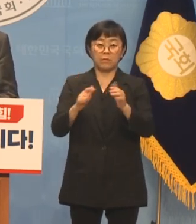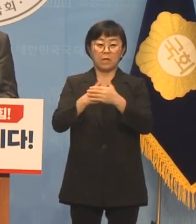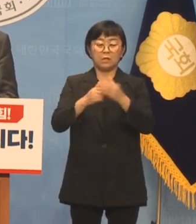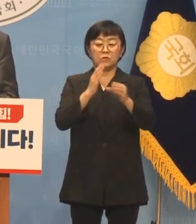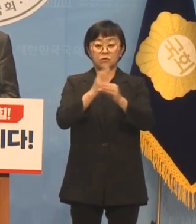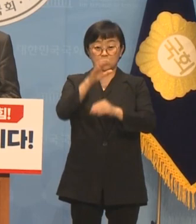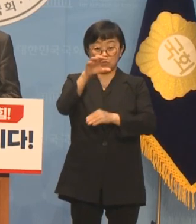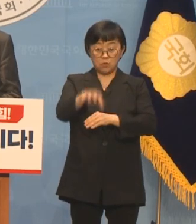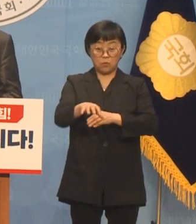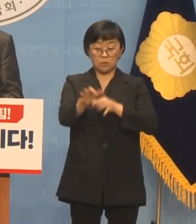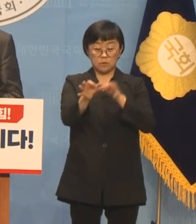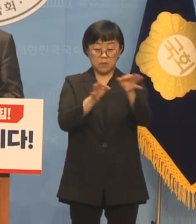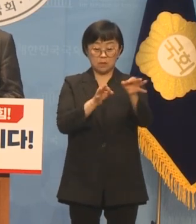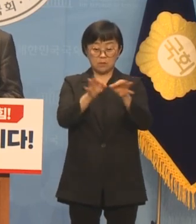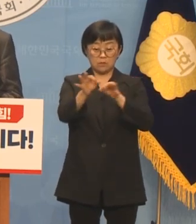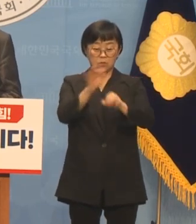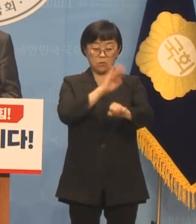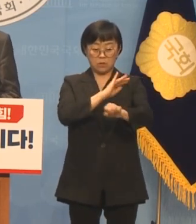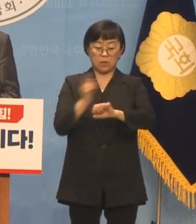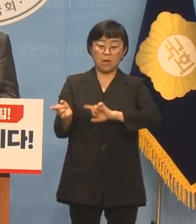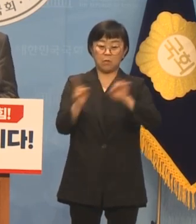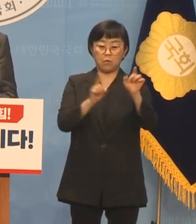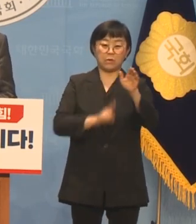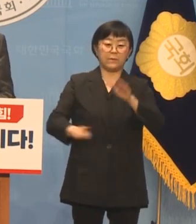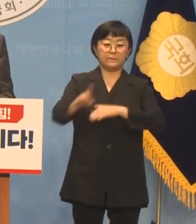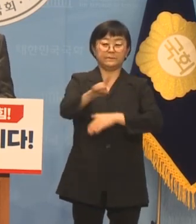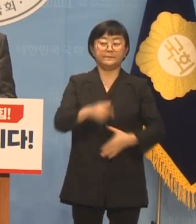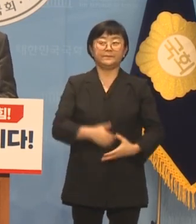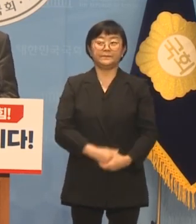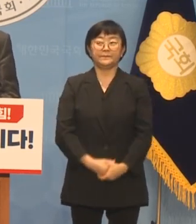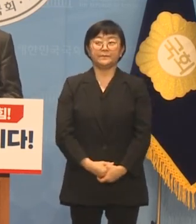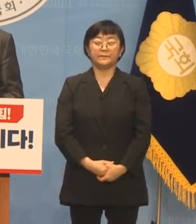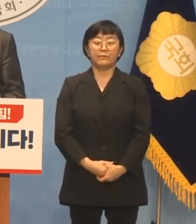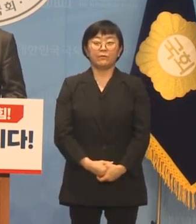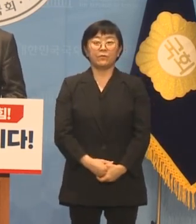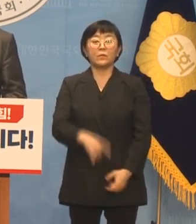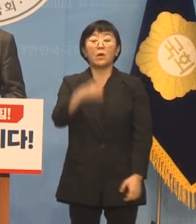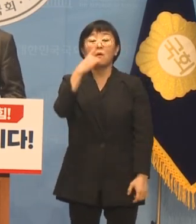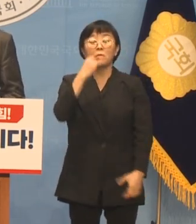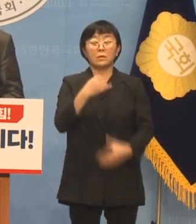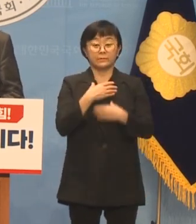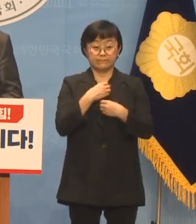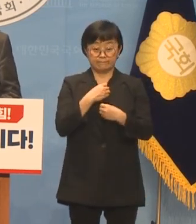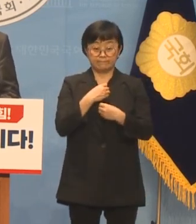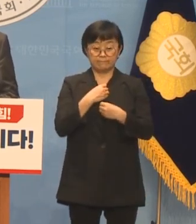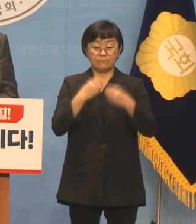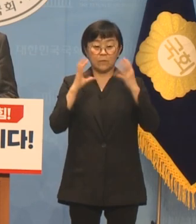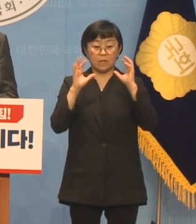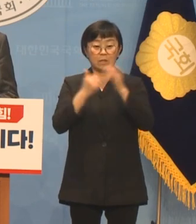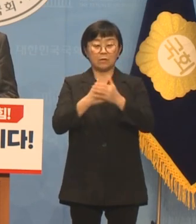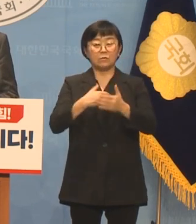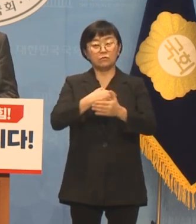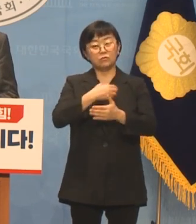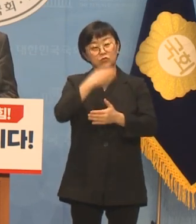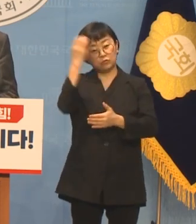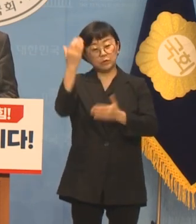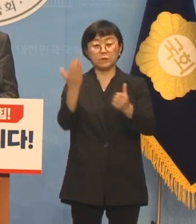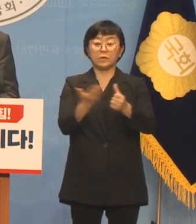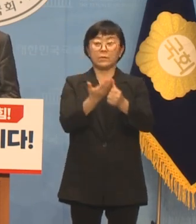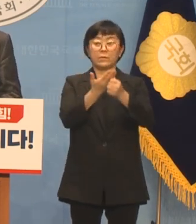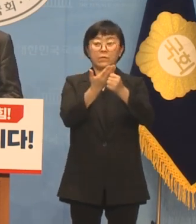되는 상권회복에 앞장서겠습니다. 엄마가 안심하고 아이의 푸른 꿈을